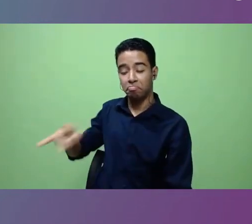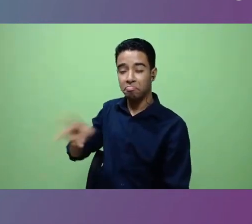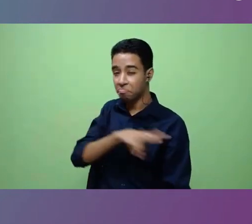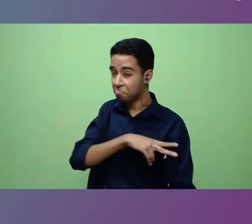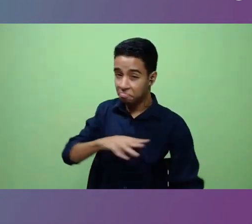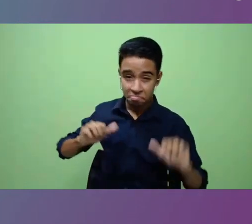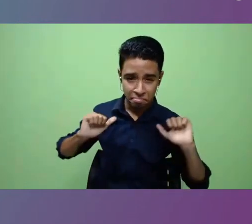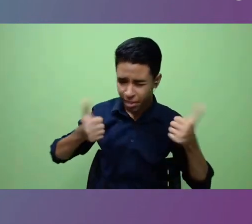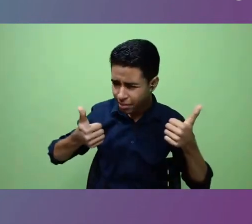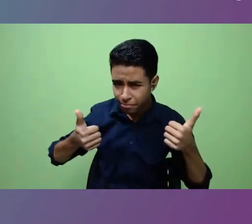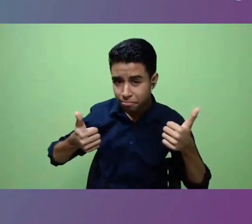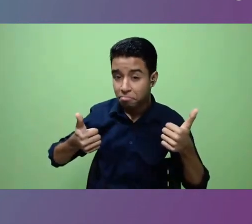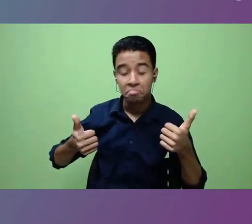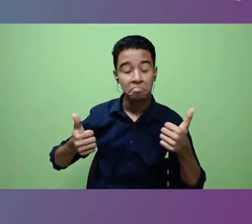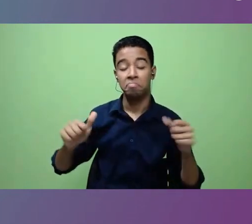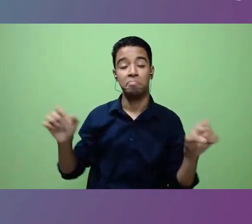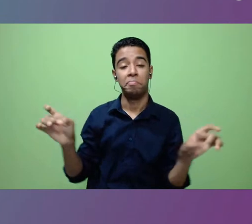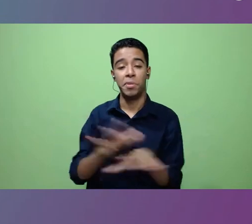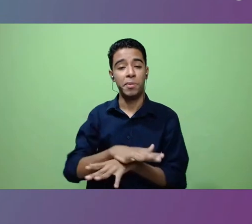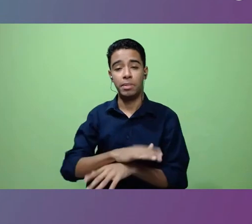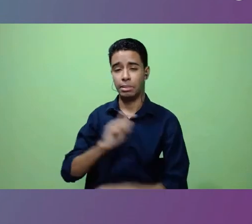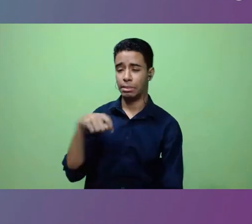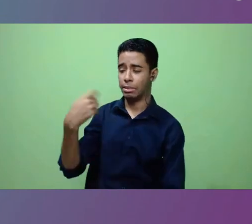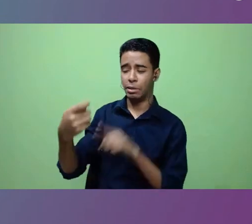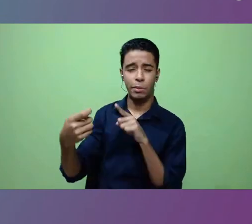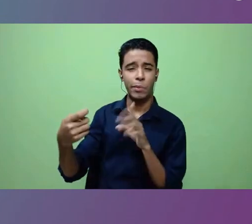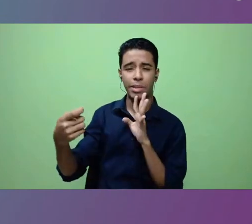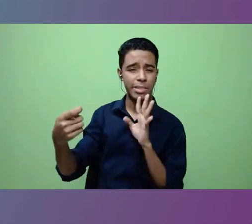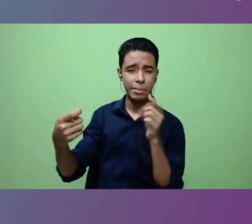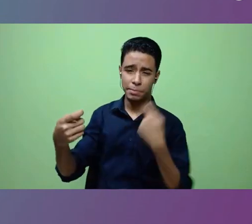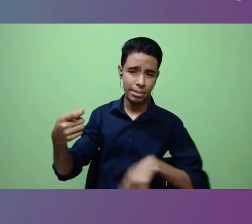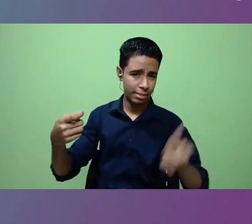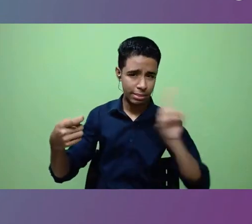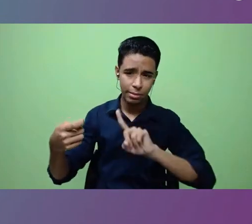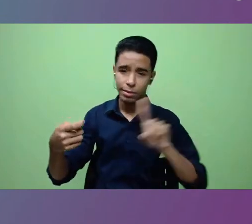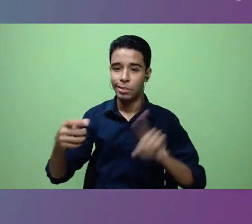Você só precisa de uma estratégia de tradução. Só isso.